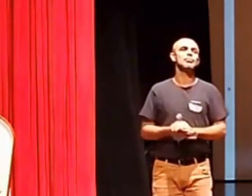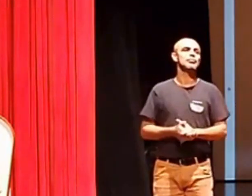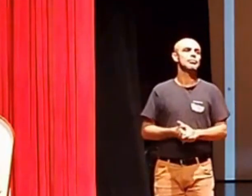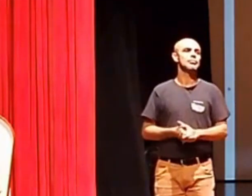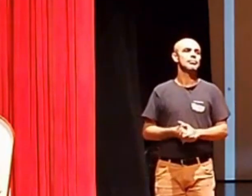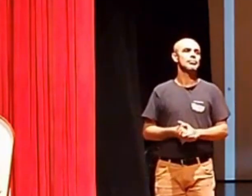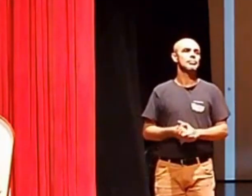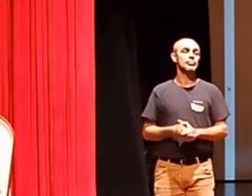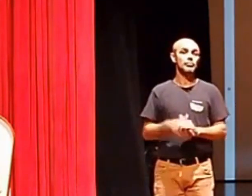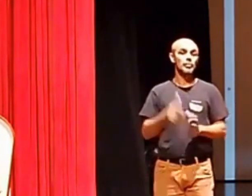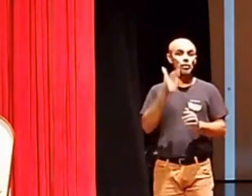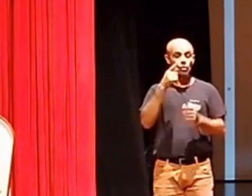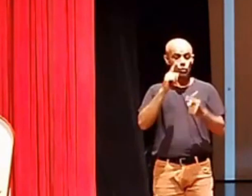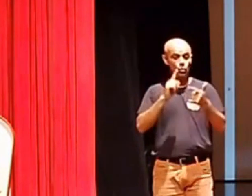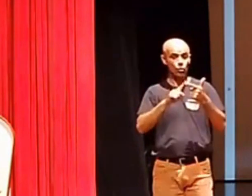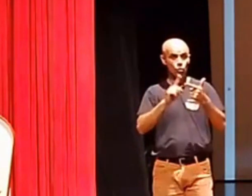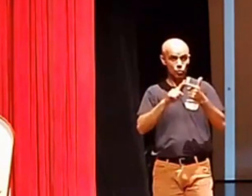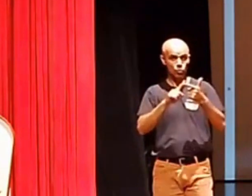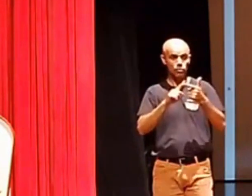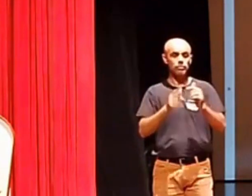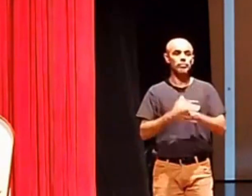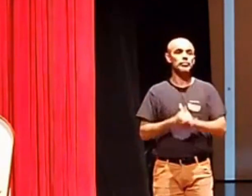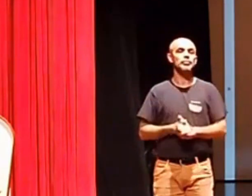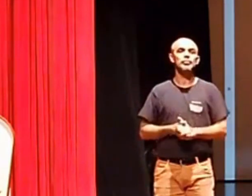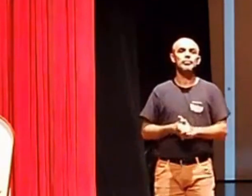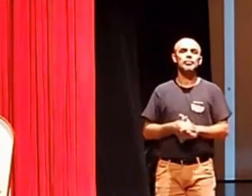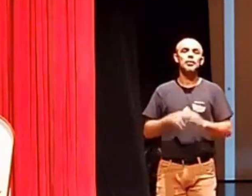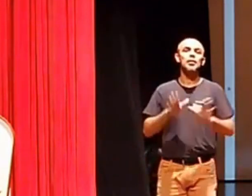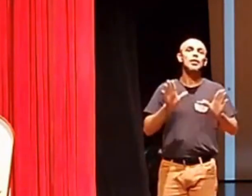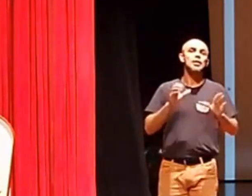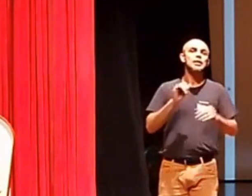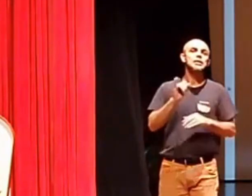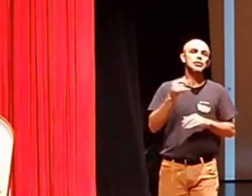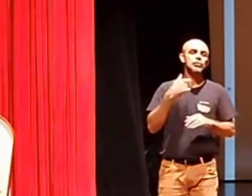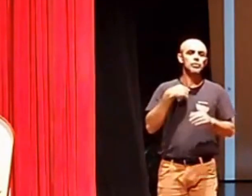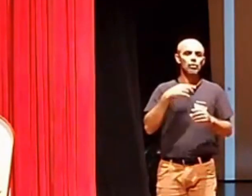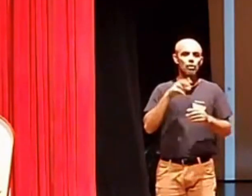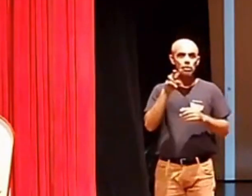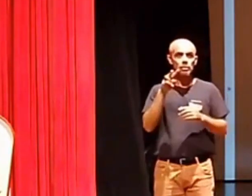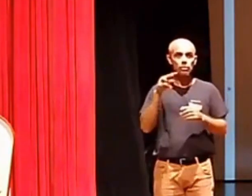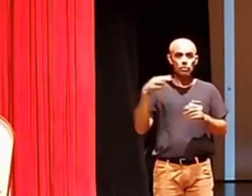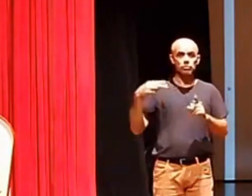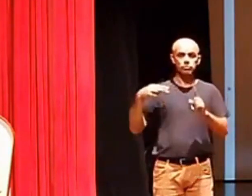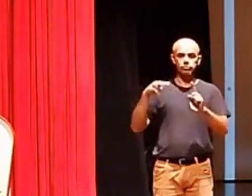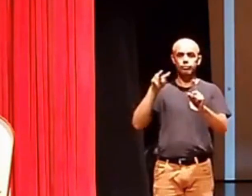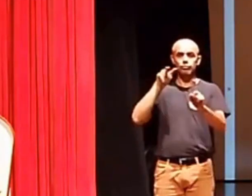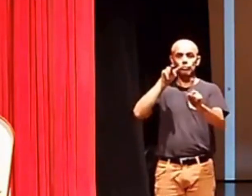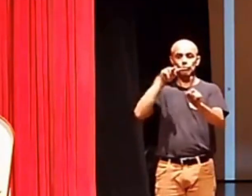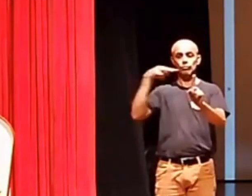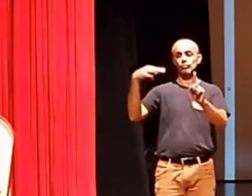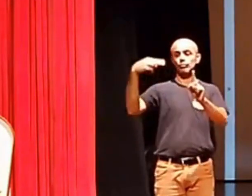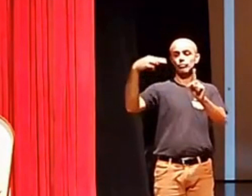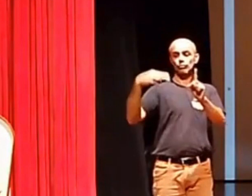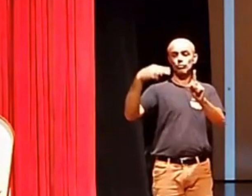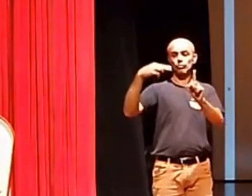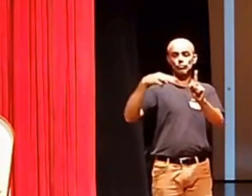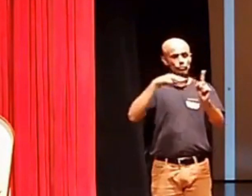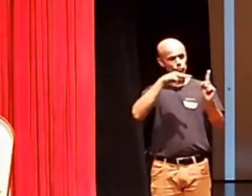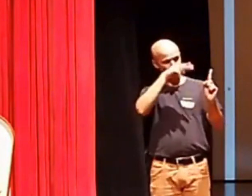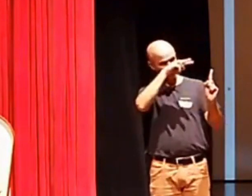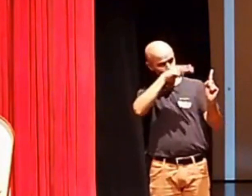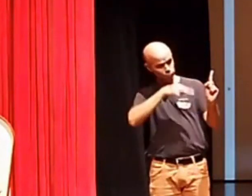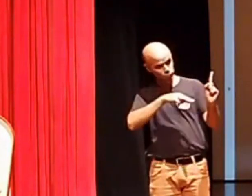A outra alteração, a segunda, seria que se você olhasse essa pessoa de lado, você também consegue